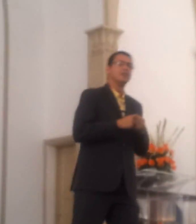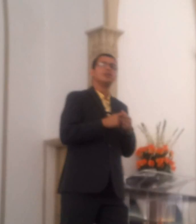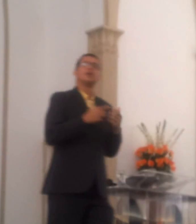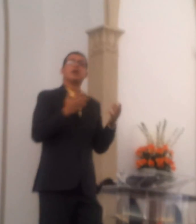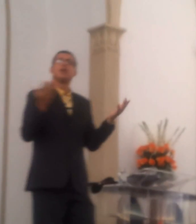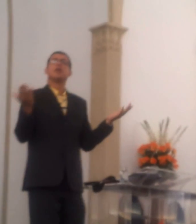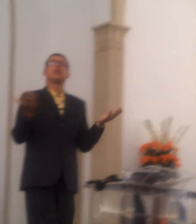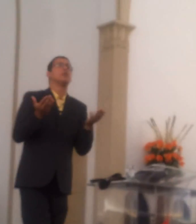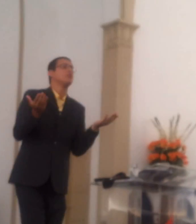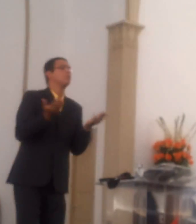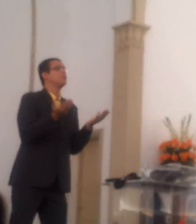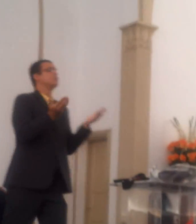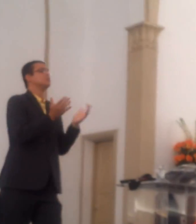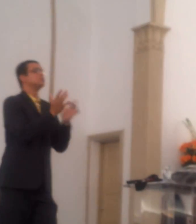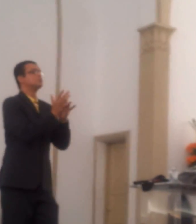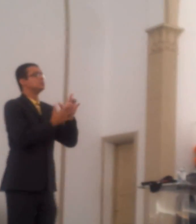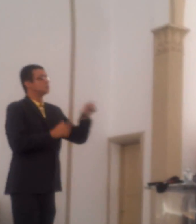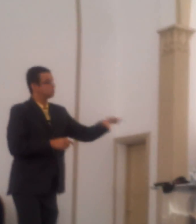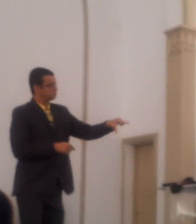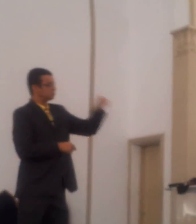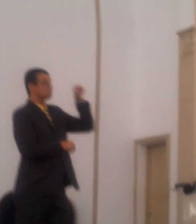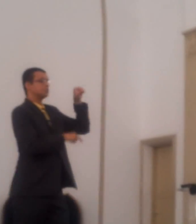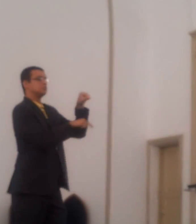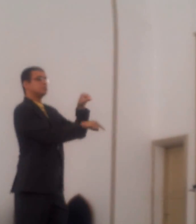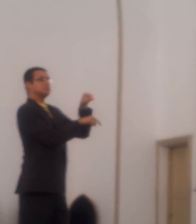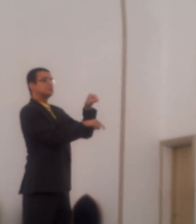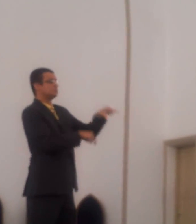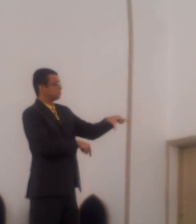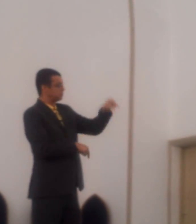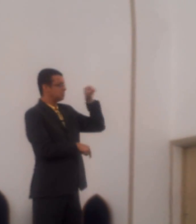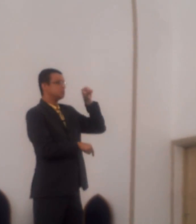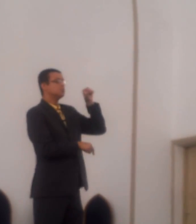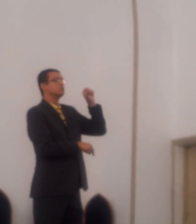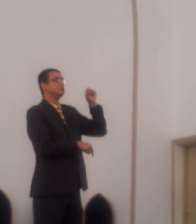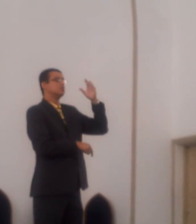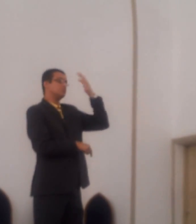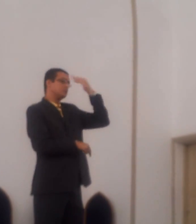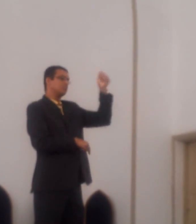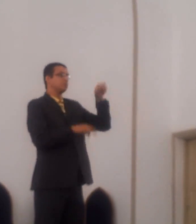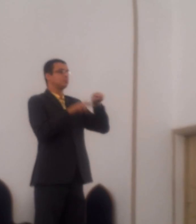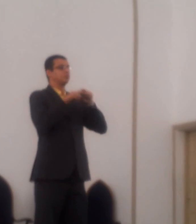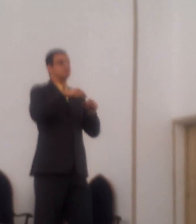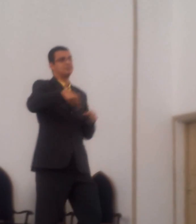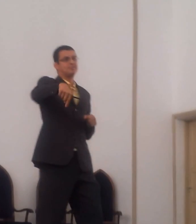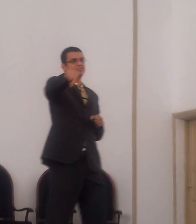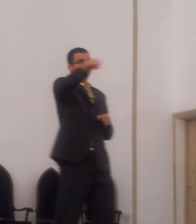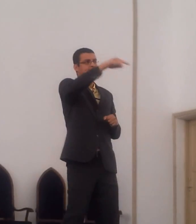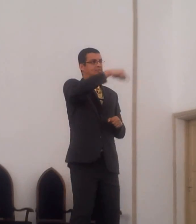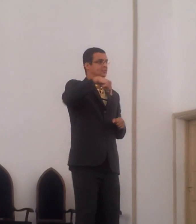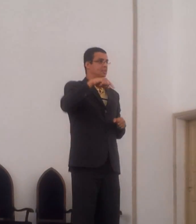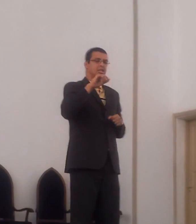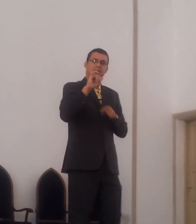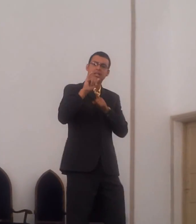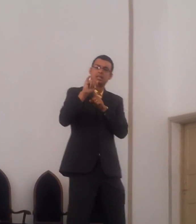está firme para quando o Senhor voltar, buscar você. E como é que fazer? Jesus nos escolheu. Jesus nos chamou para falar do seu